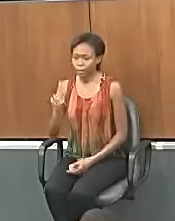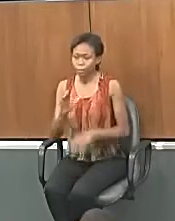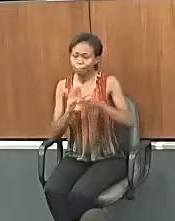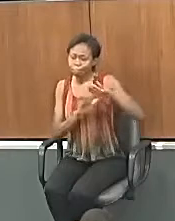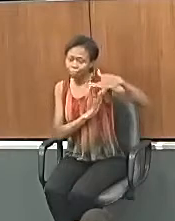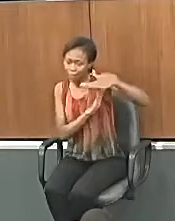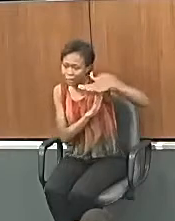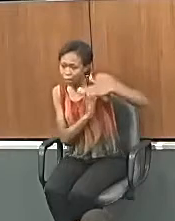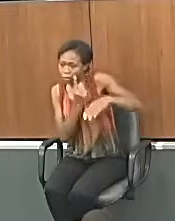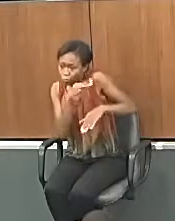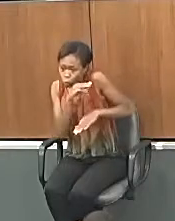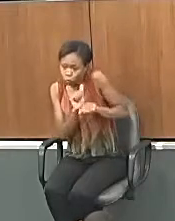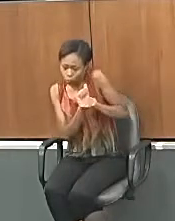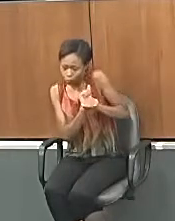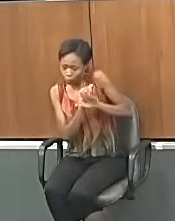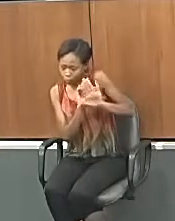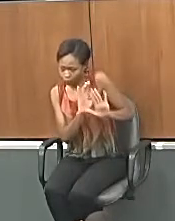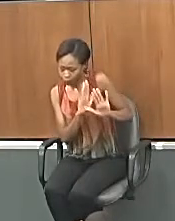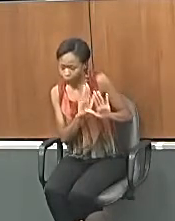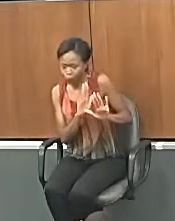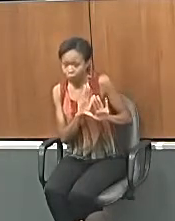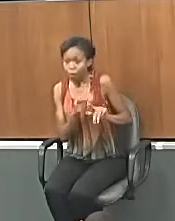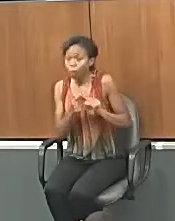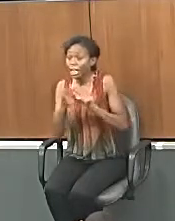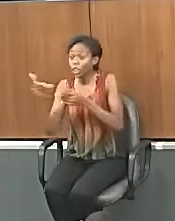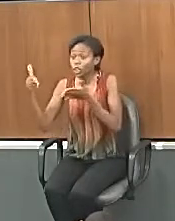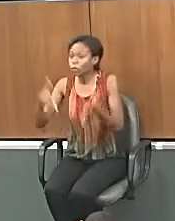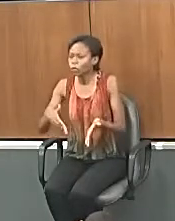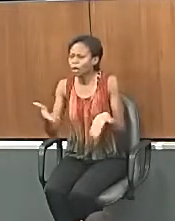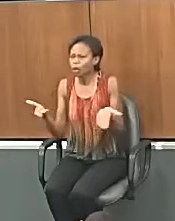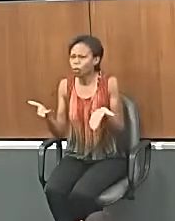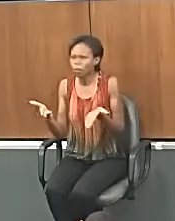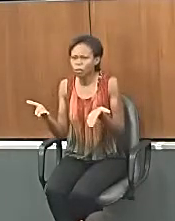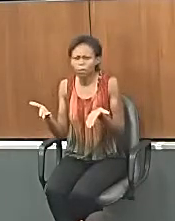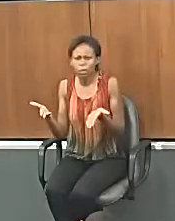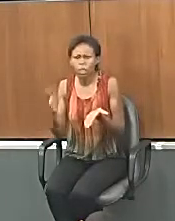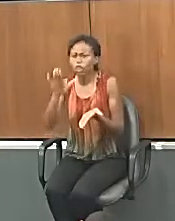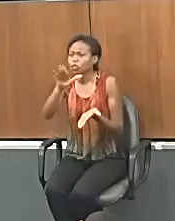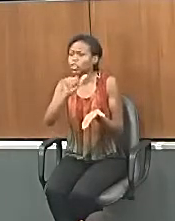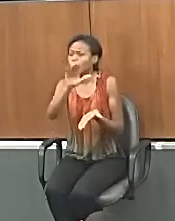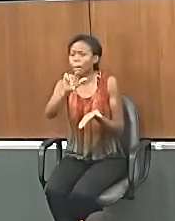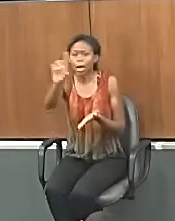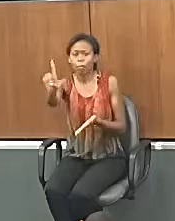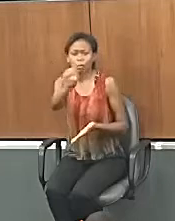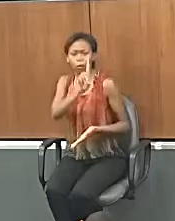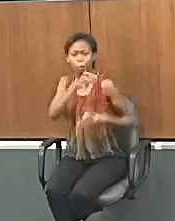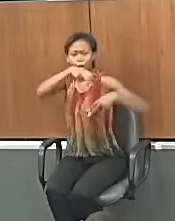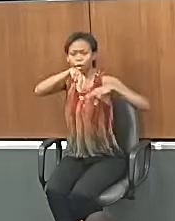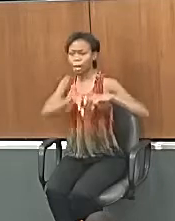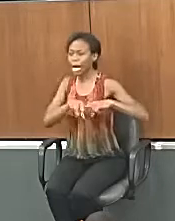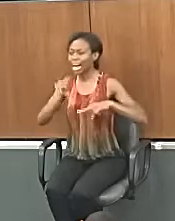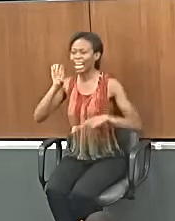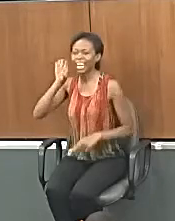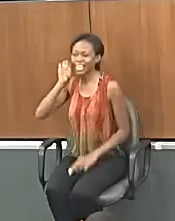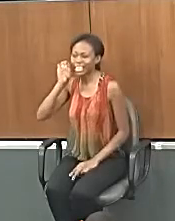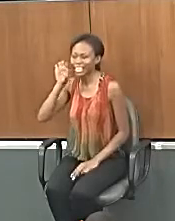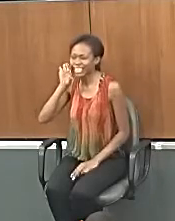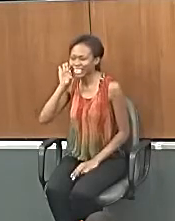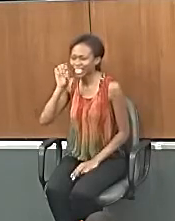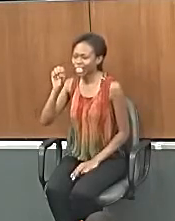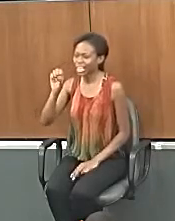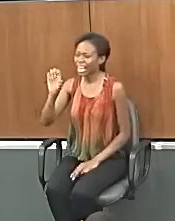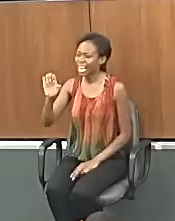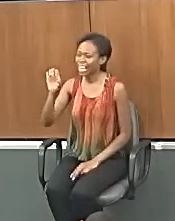com licença é do tudo isso porque chegou agora e gostaria de chamar para compor o ataque a ad na soares